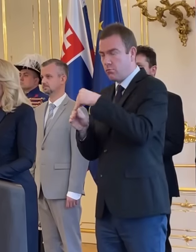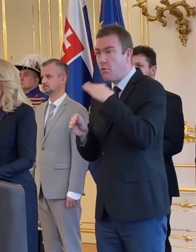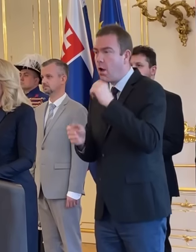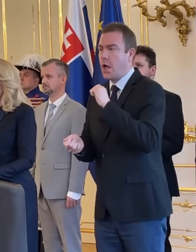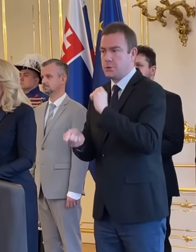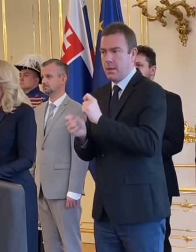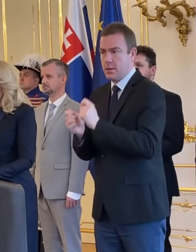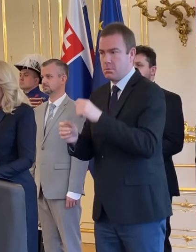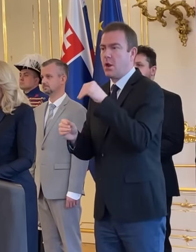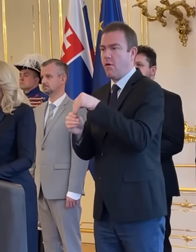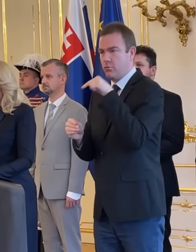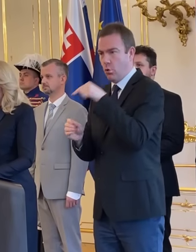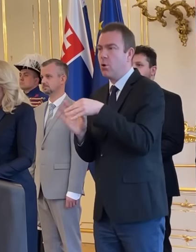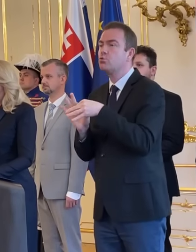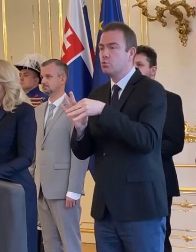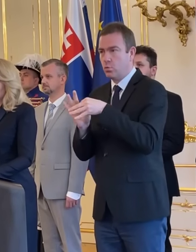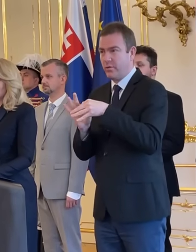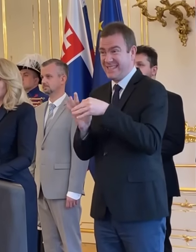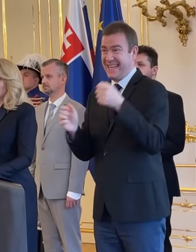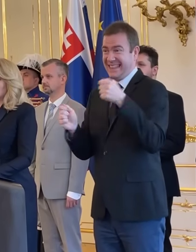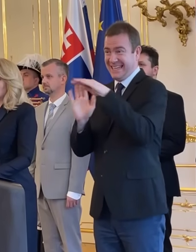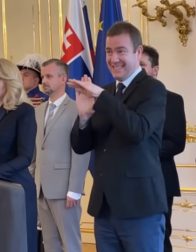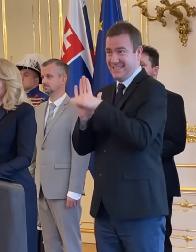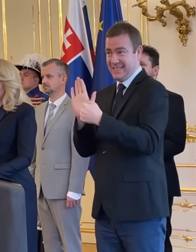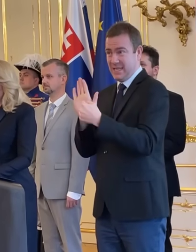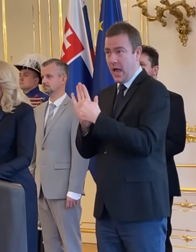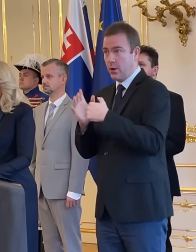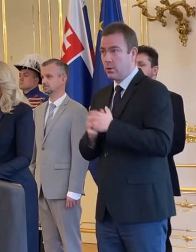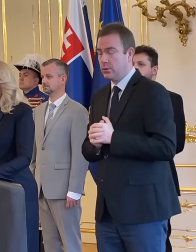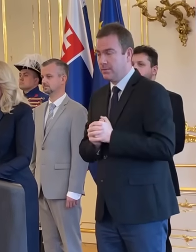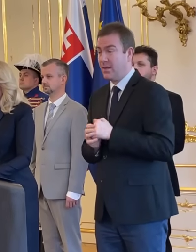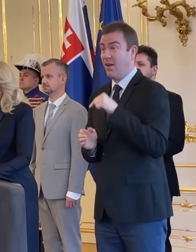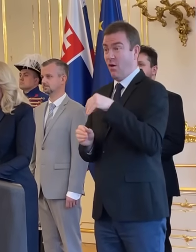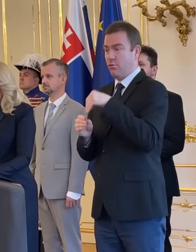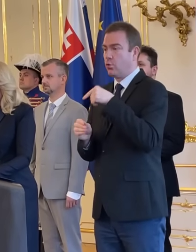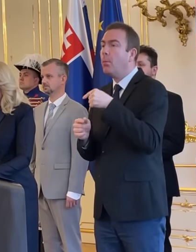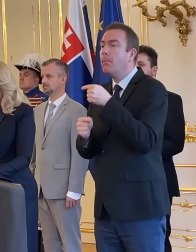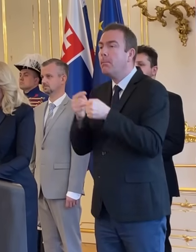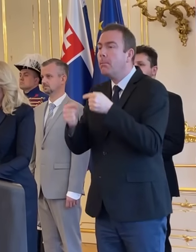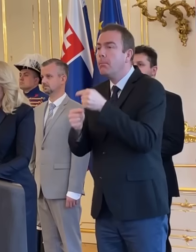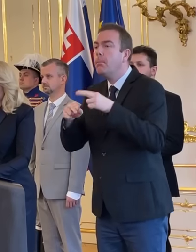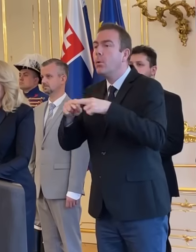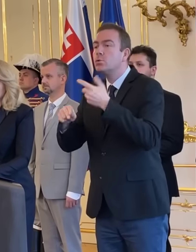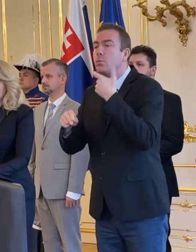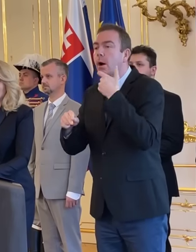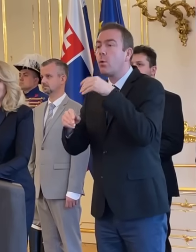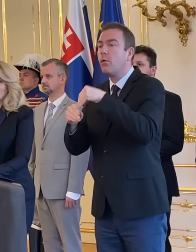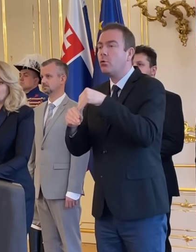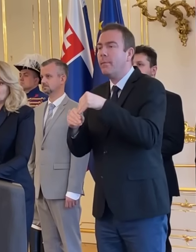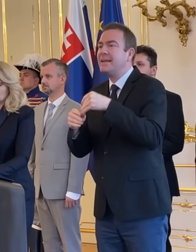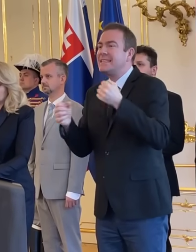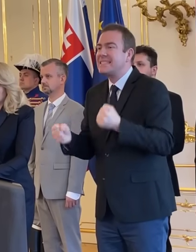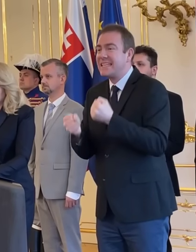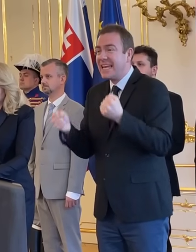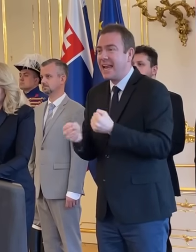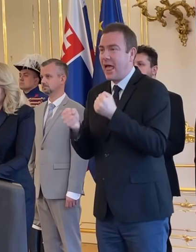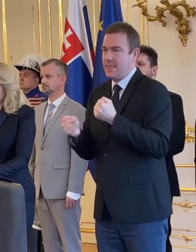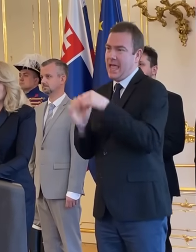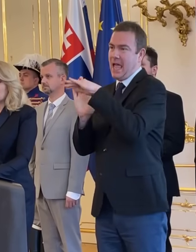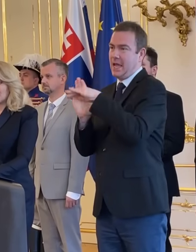v trestnej politike nášho štátu, pričom sa udiala v skrátenom legislatívnom konaní bez zákonných